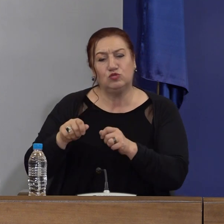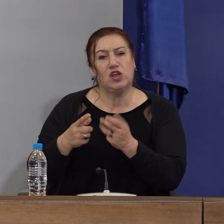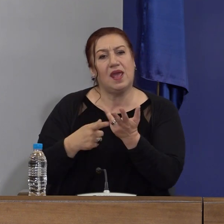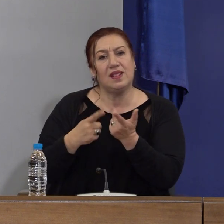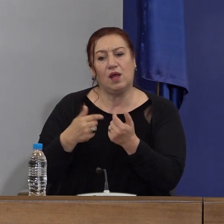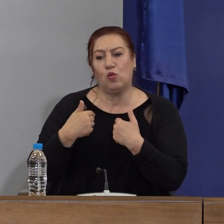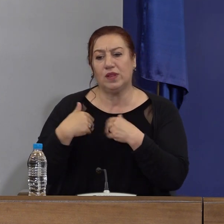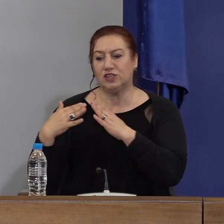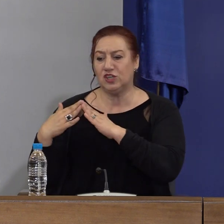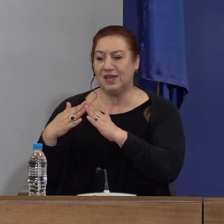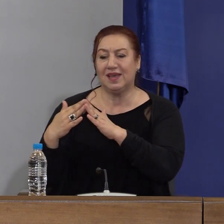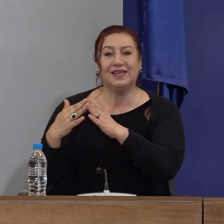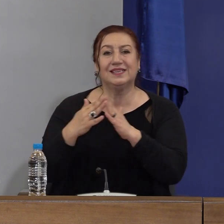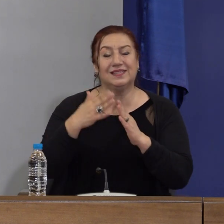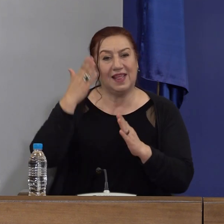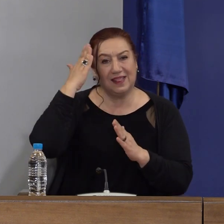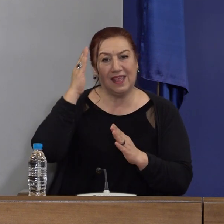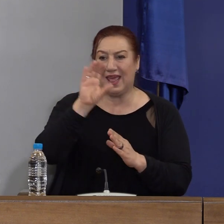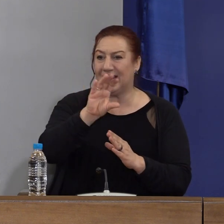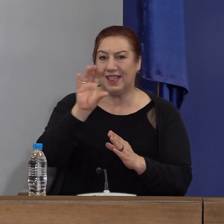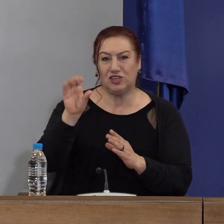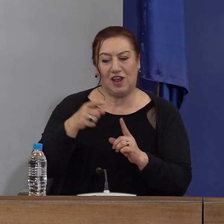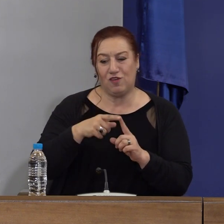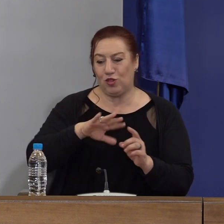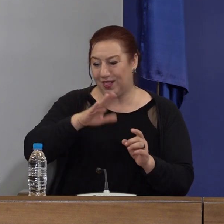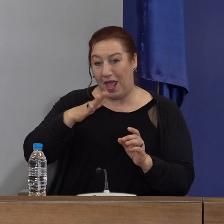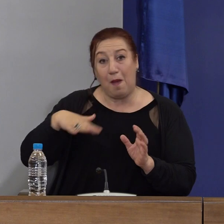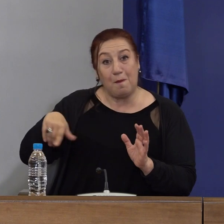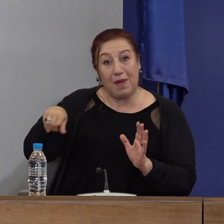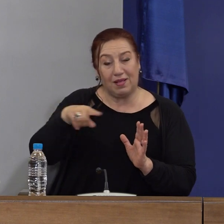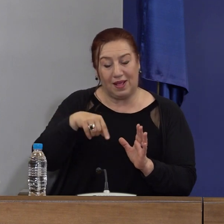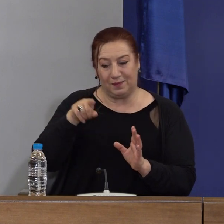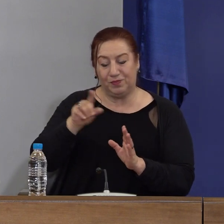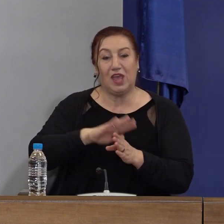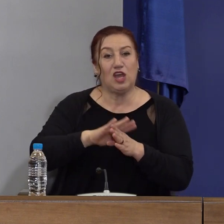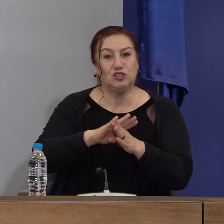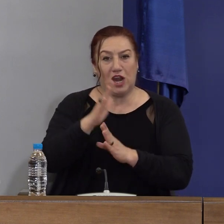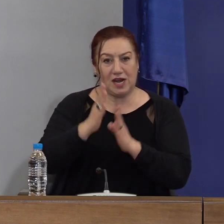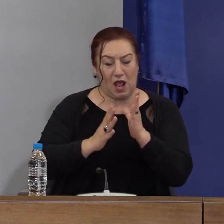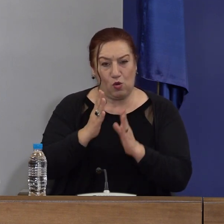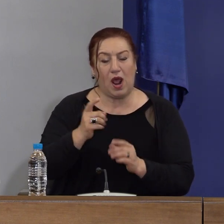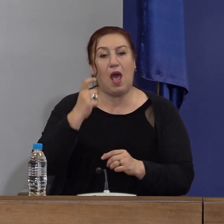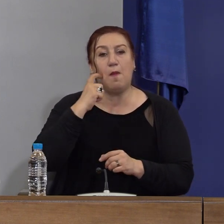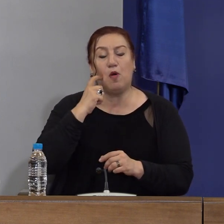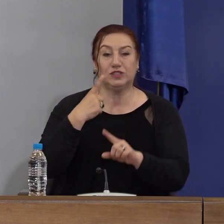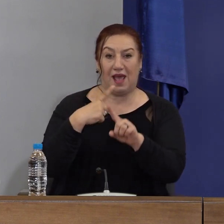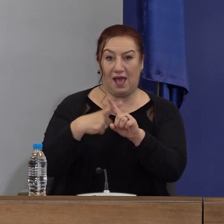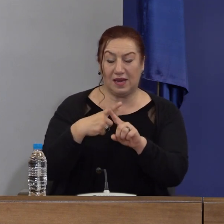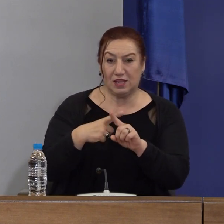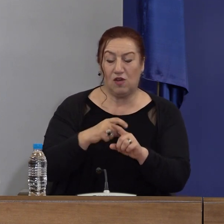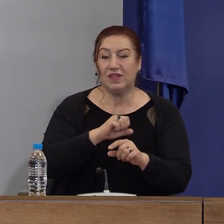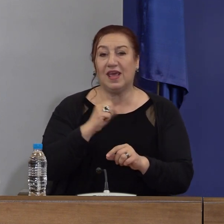съседи и страни от Балканите, а това е Черна гора, Босна и Херцеговина